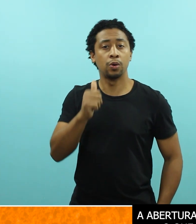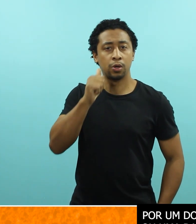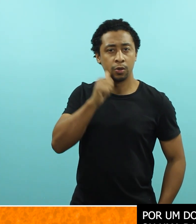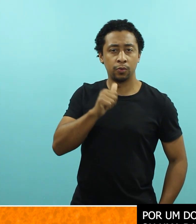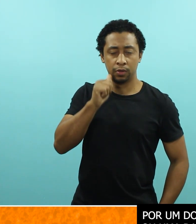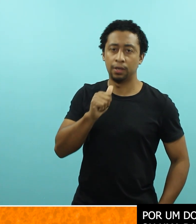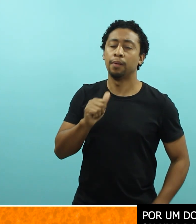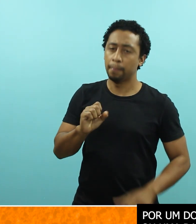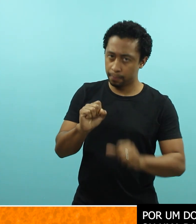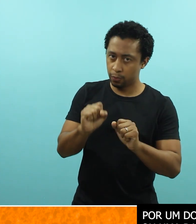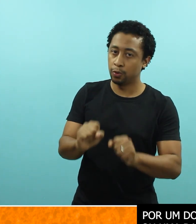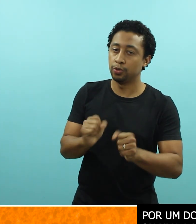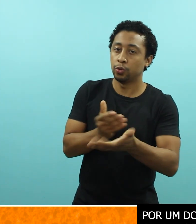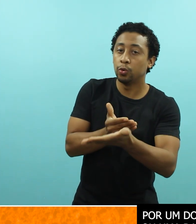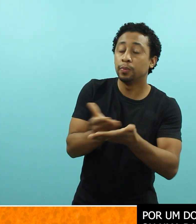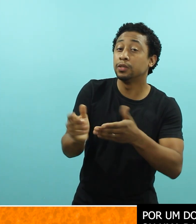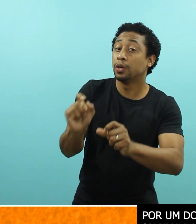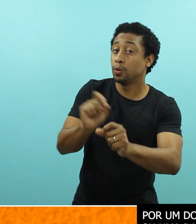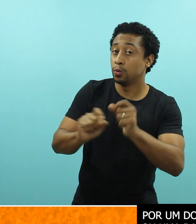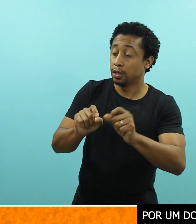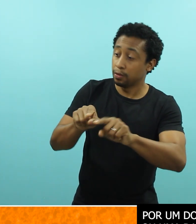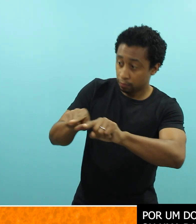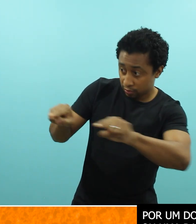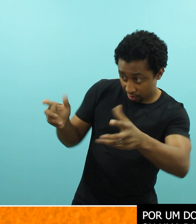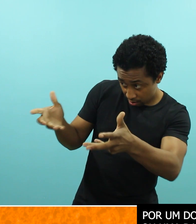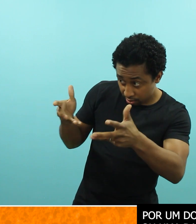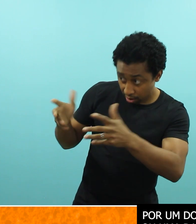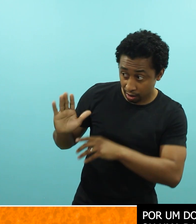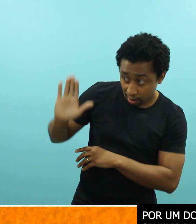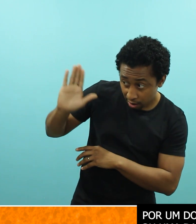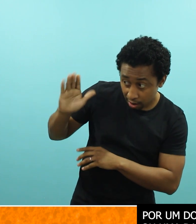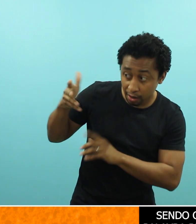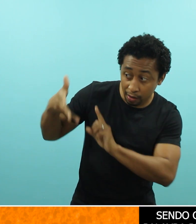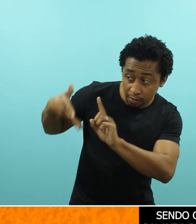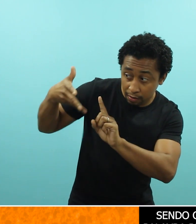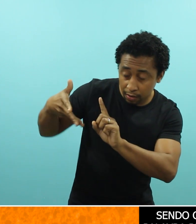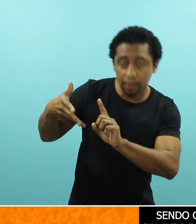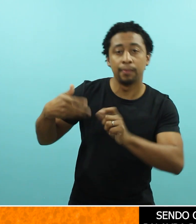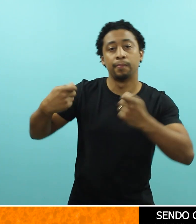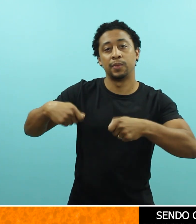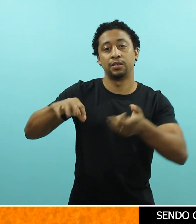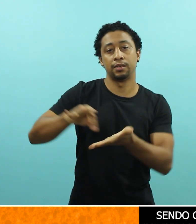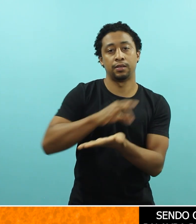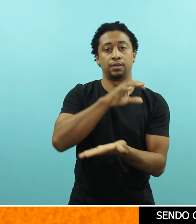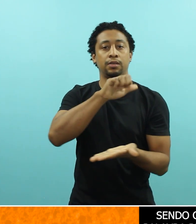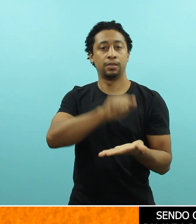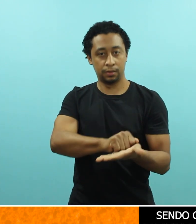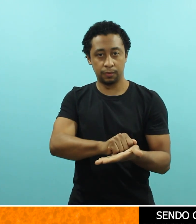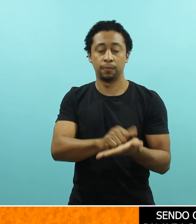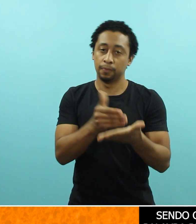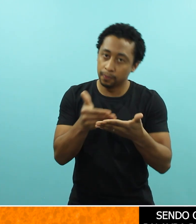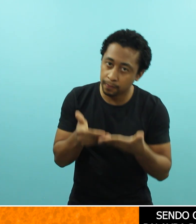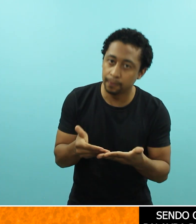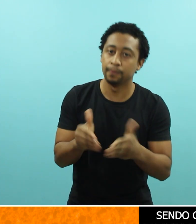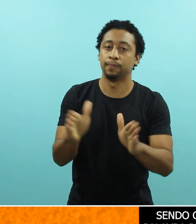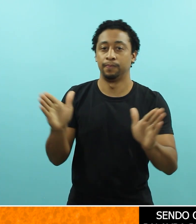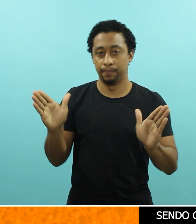feito por um dos secretários ou uma das secretárias, sendo concedida a